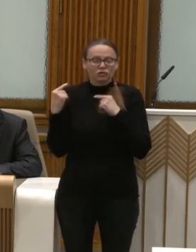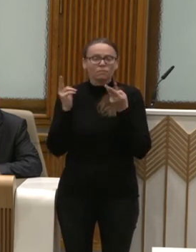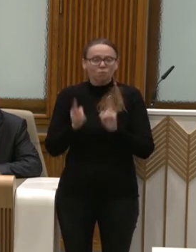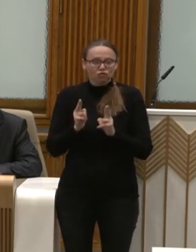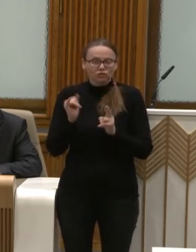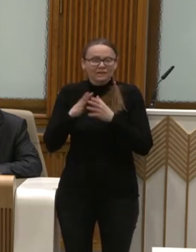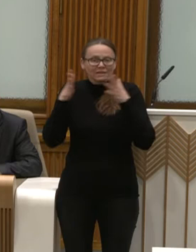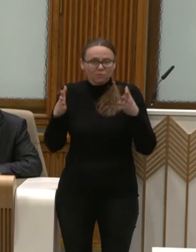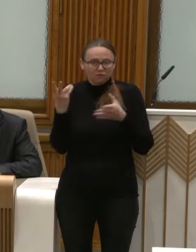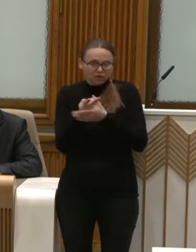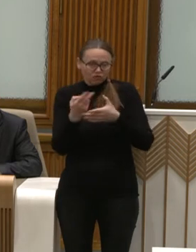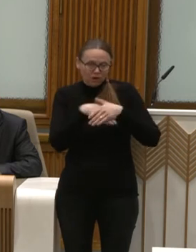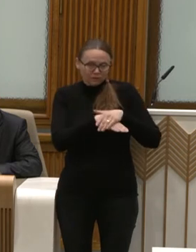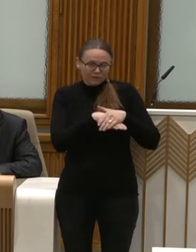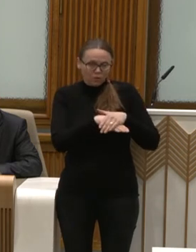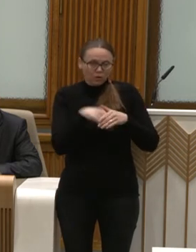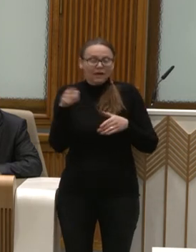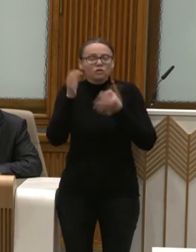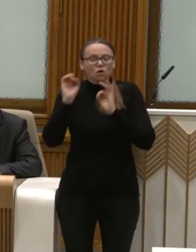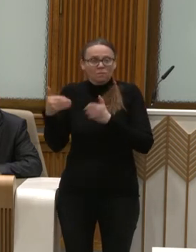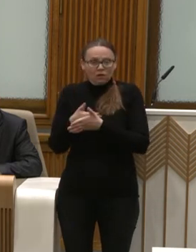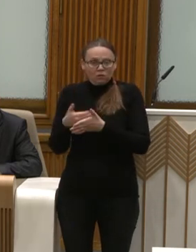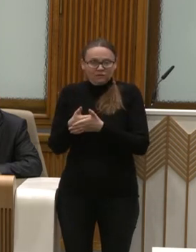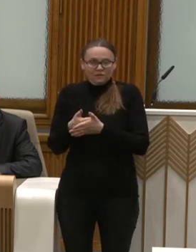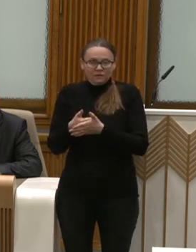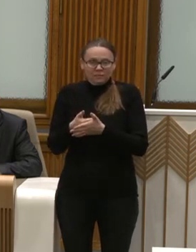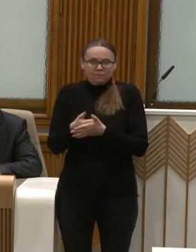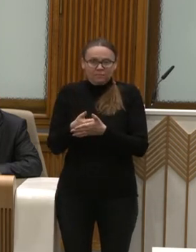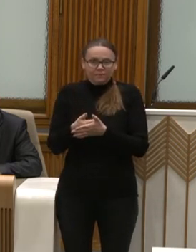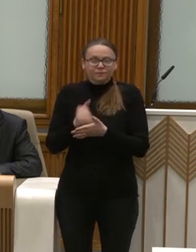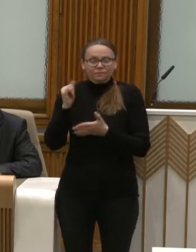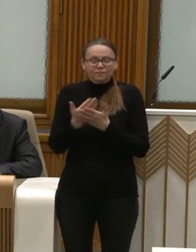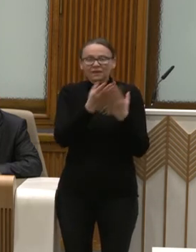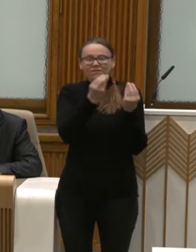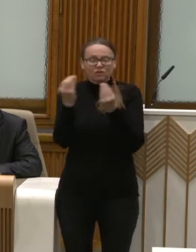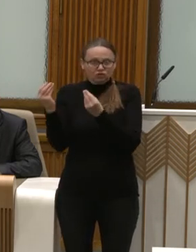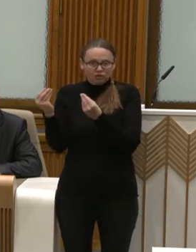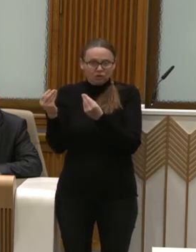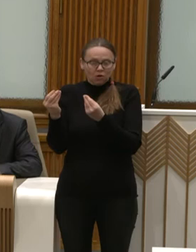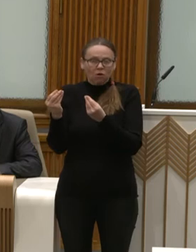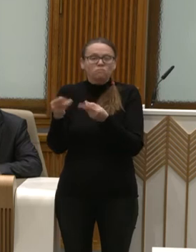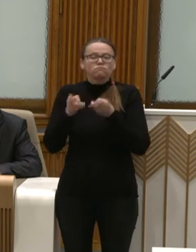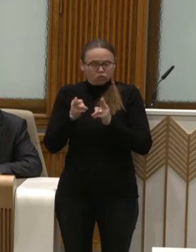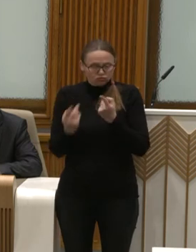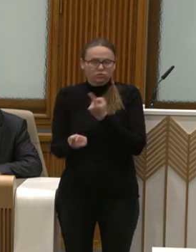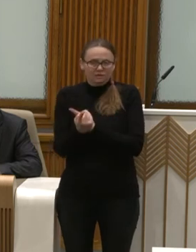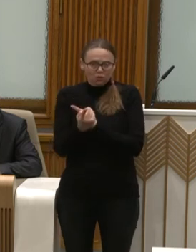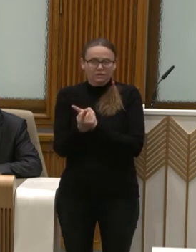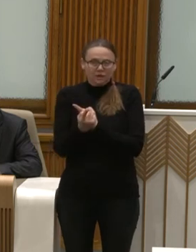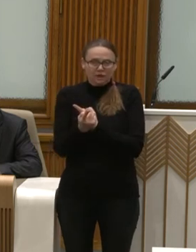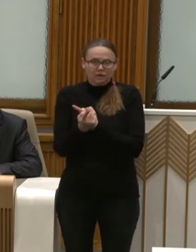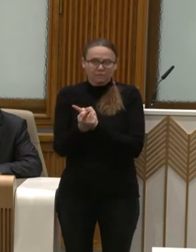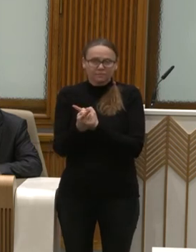se povečajo zaloge in dobra novica je, da za večino tega možnosti obstajajo, da so nekateri